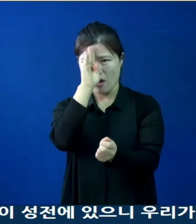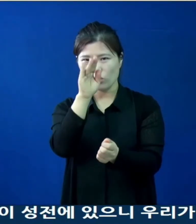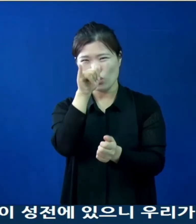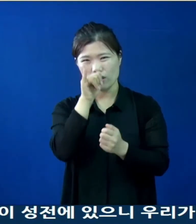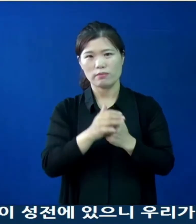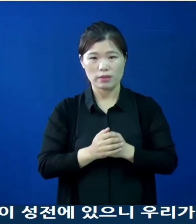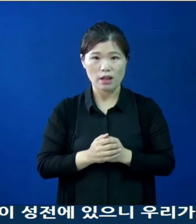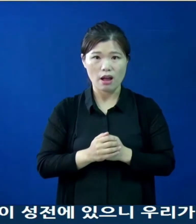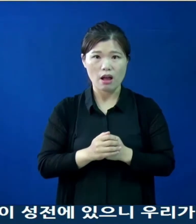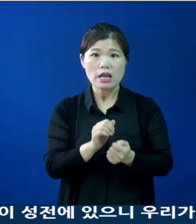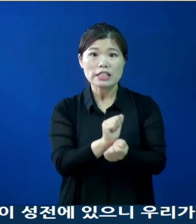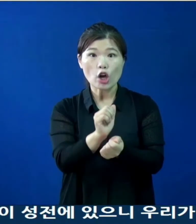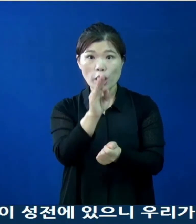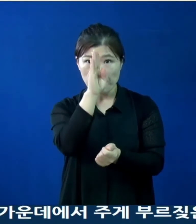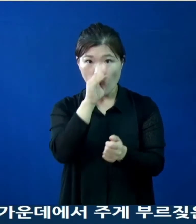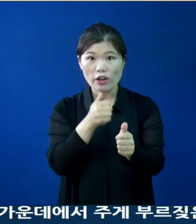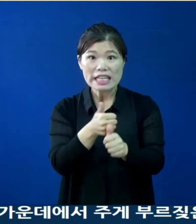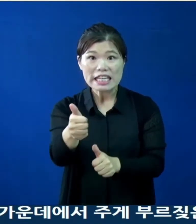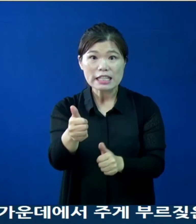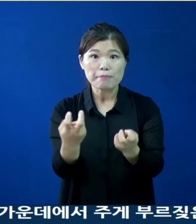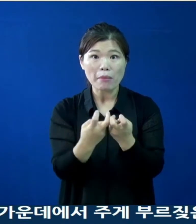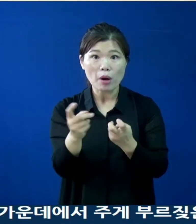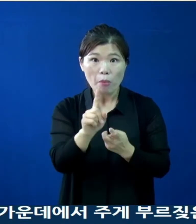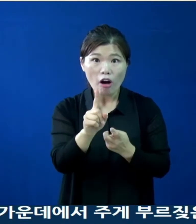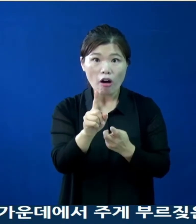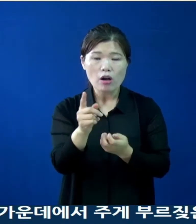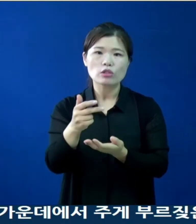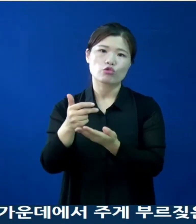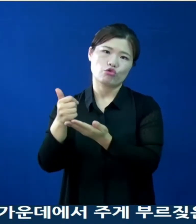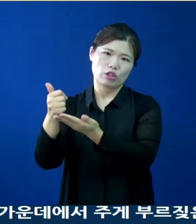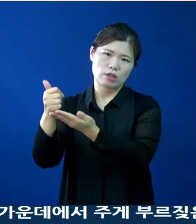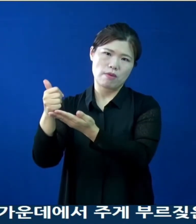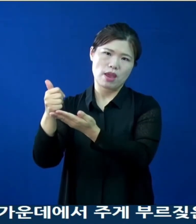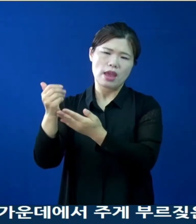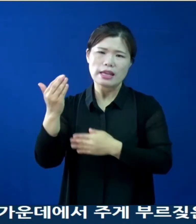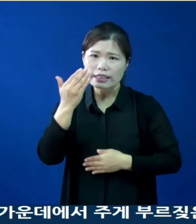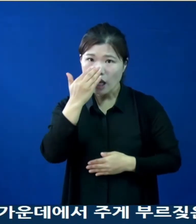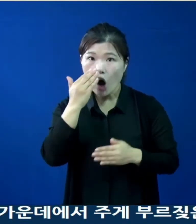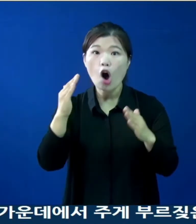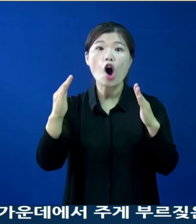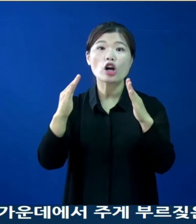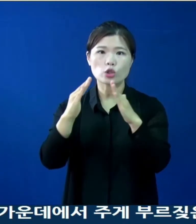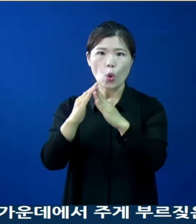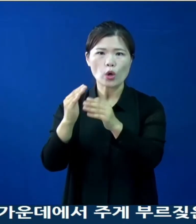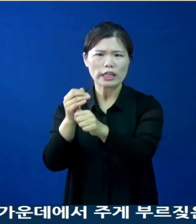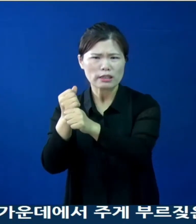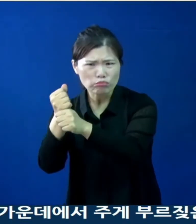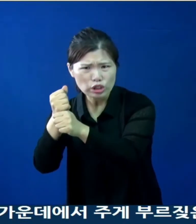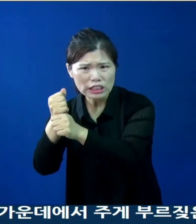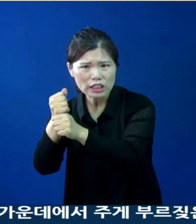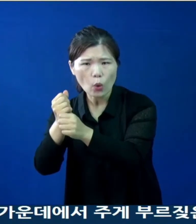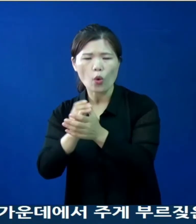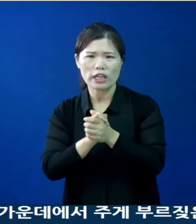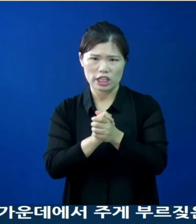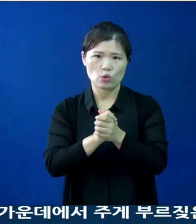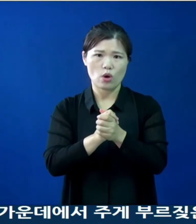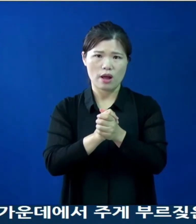이 전염병을 이기는 방법이 뭐라고요? 주의 성소를 붙들고 기도하는